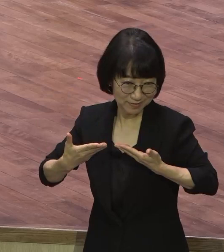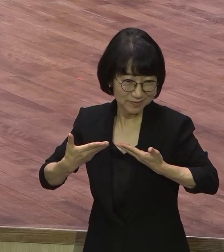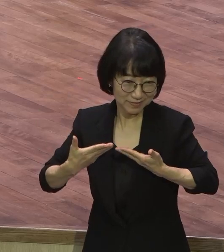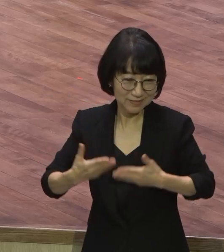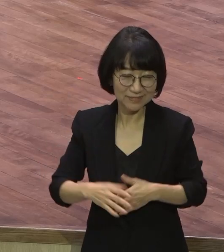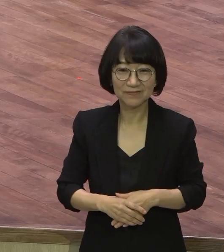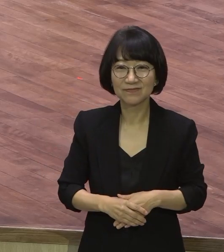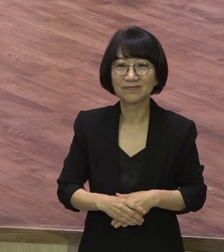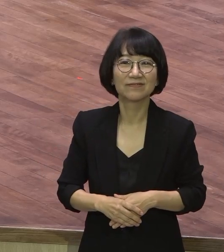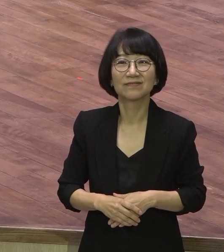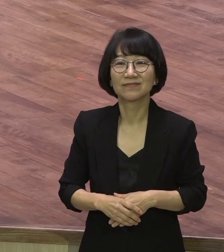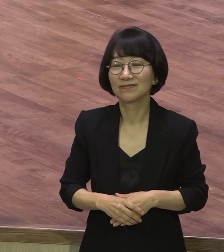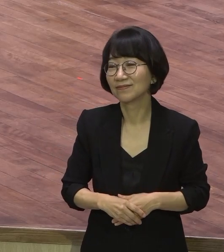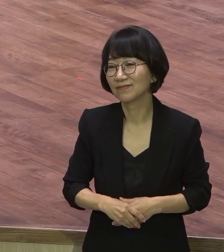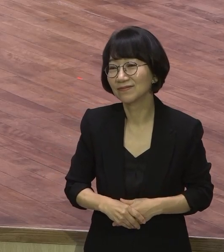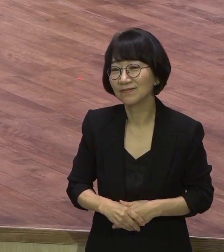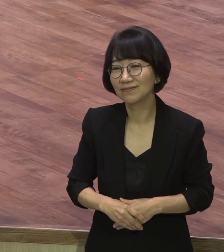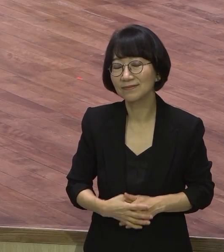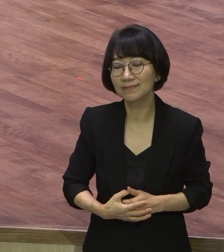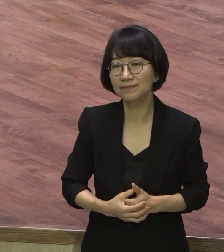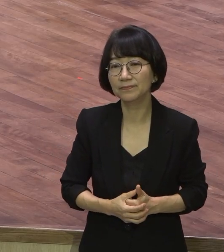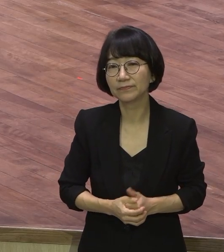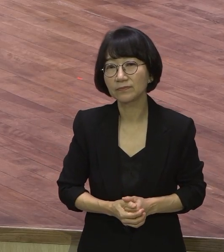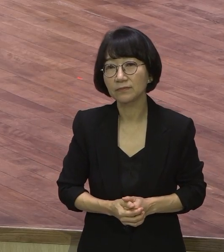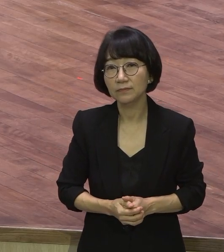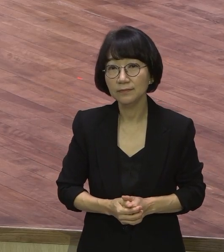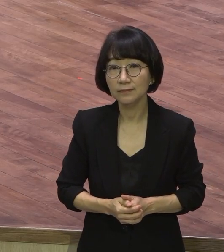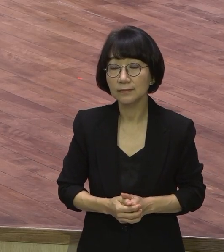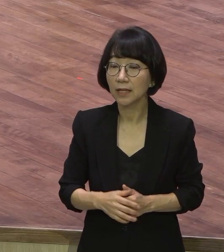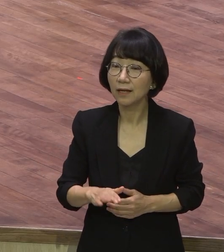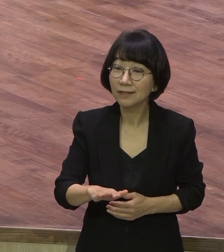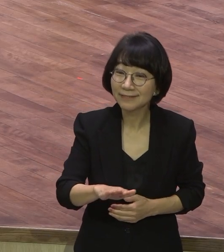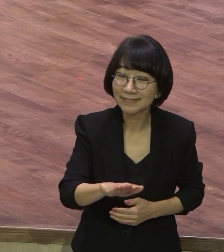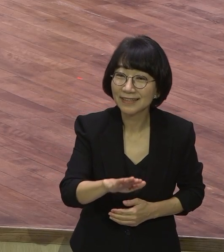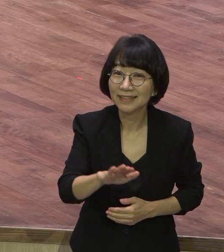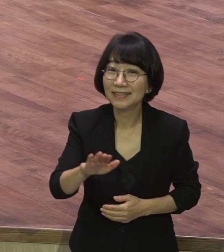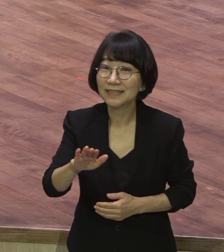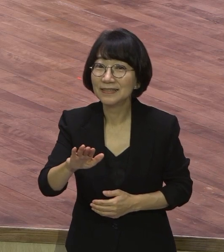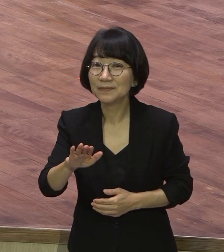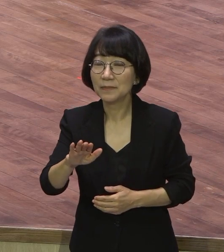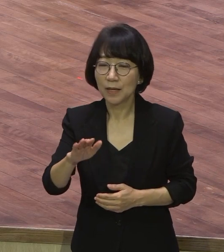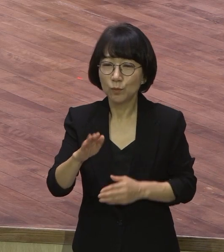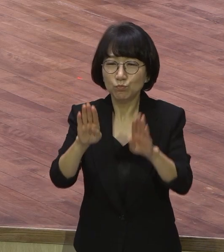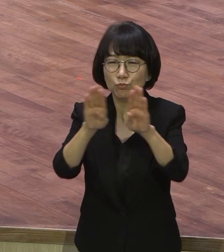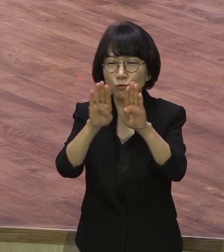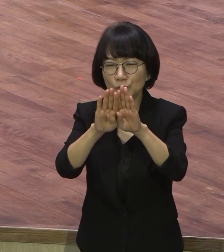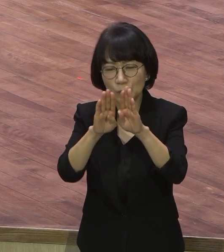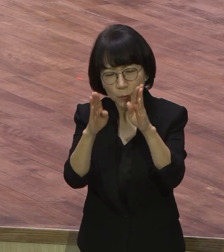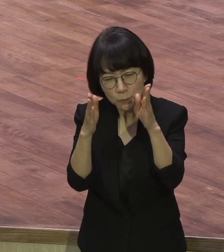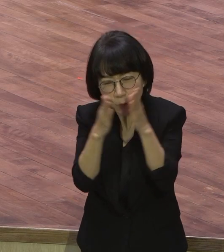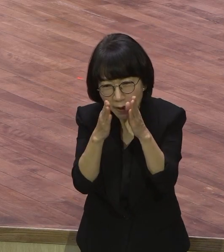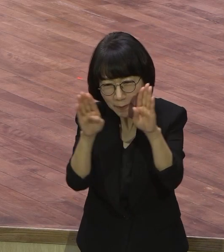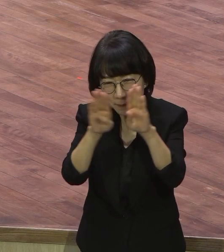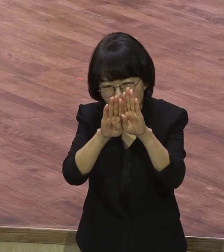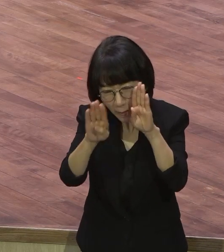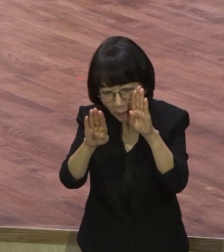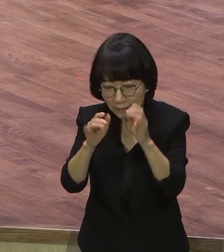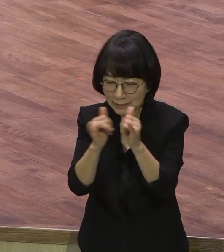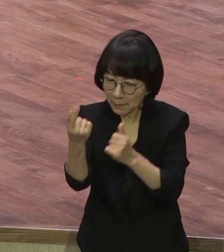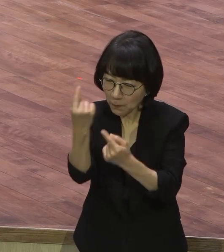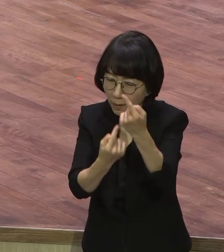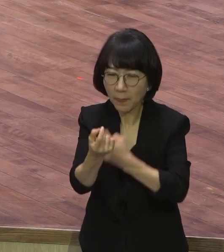우리 영재 모든 성도들 나아가는 문이 좁고 많은 사람이 가지